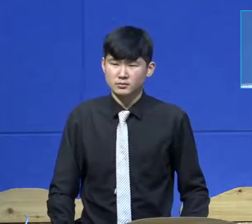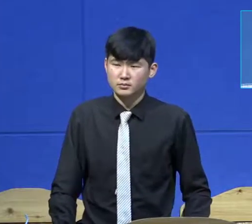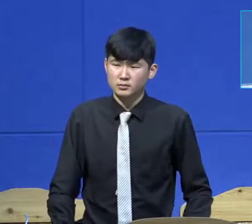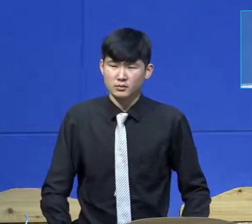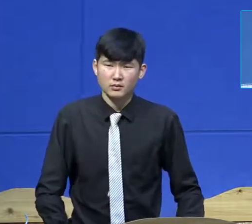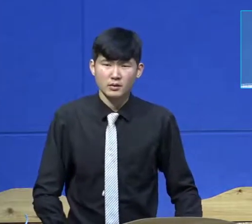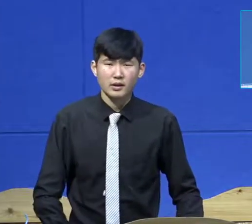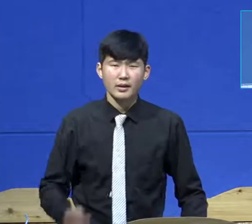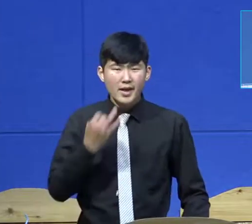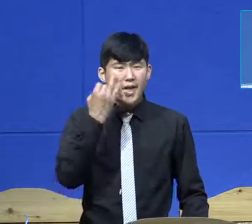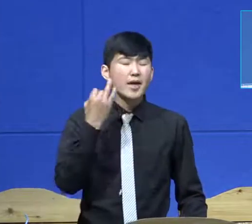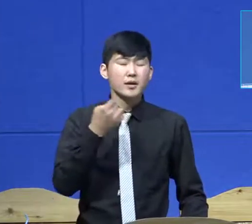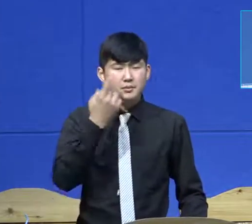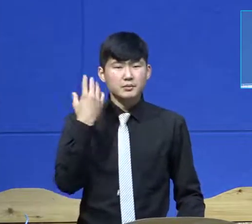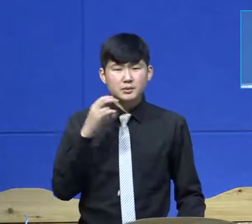Ирэмэ тэгсэн. Би